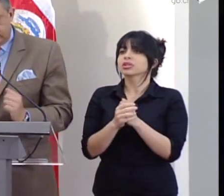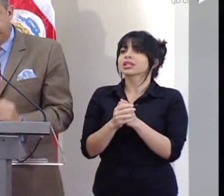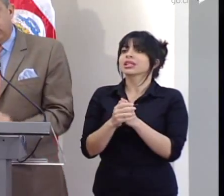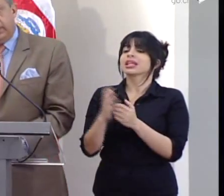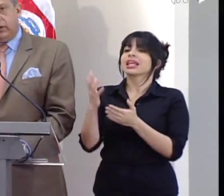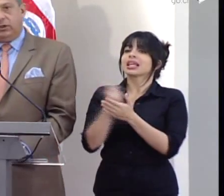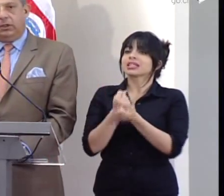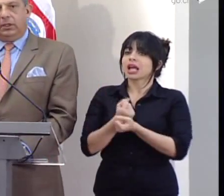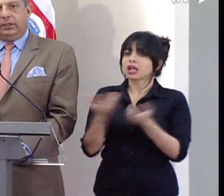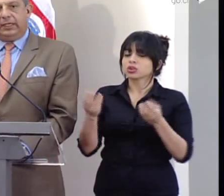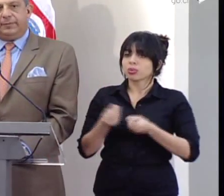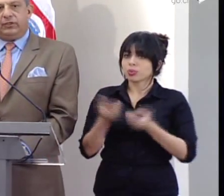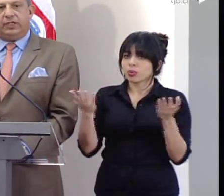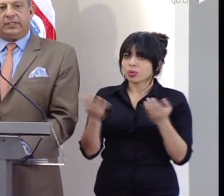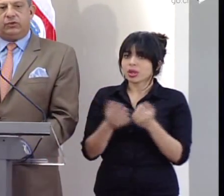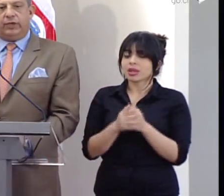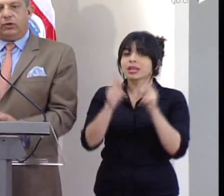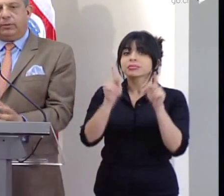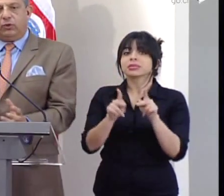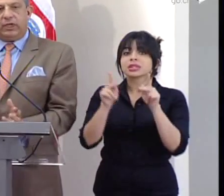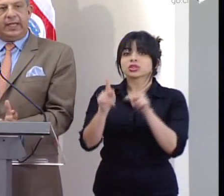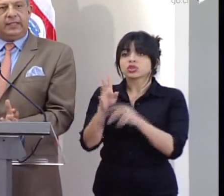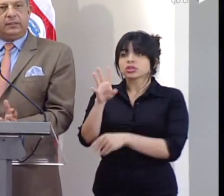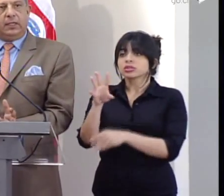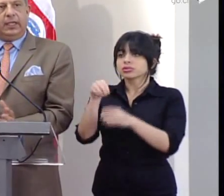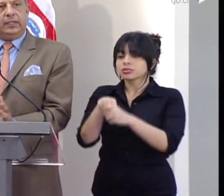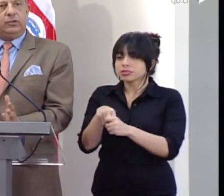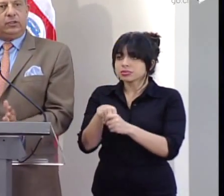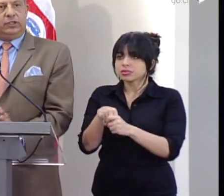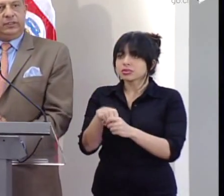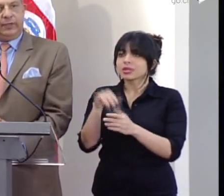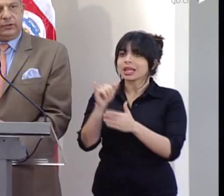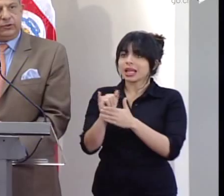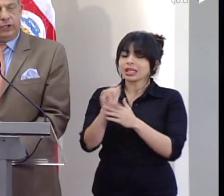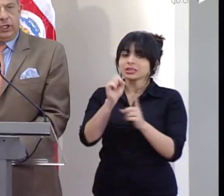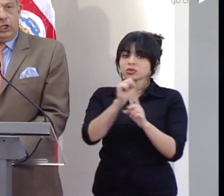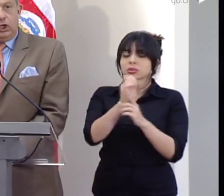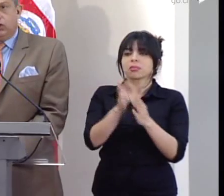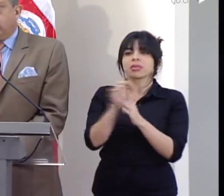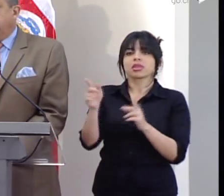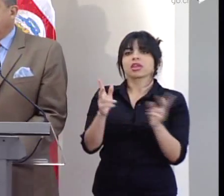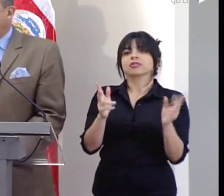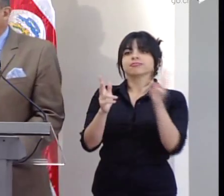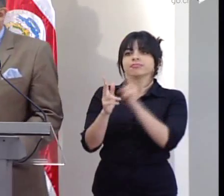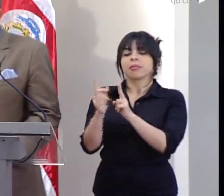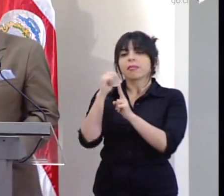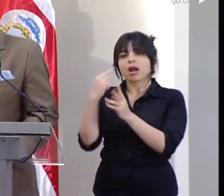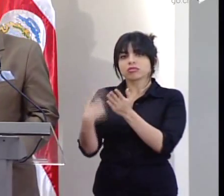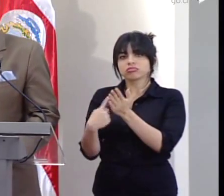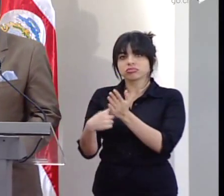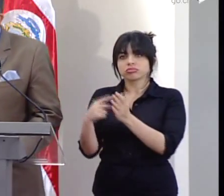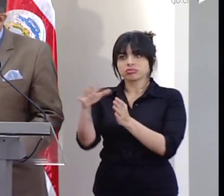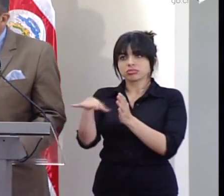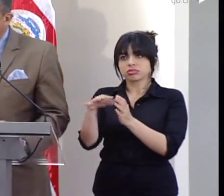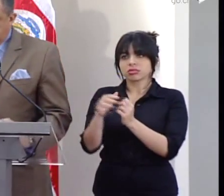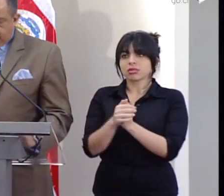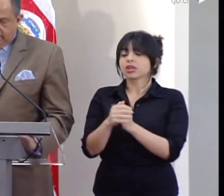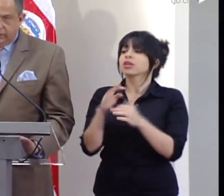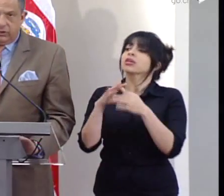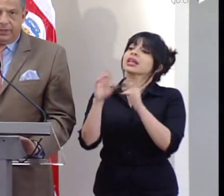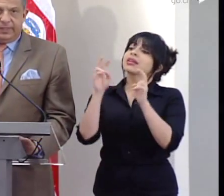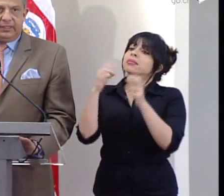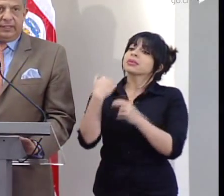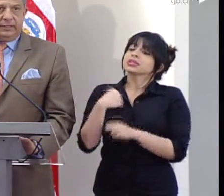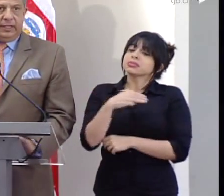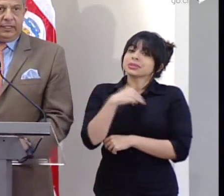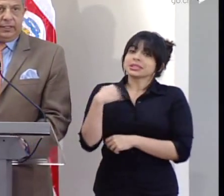Ingreso y Gasto Público de las personas que estuvieron involucradas en esos acontecimientos. Sobre los temas del señor